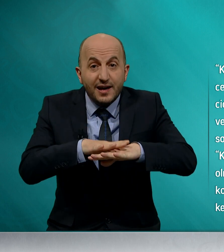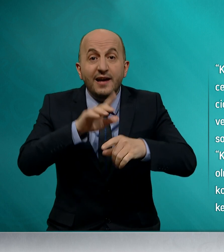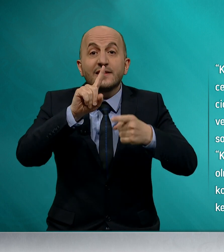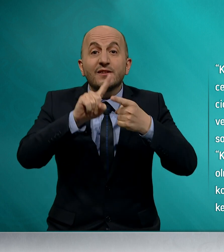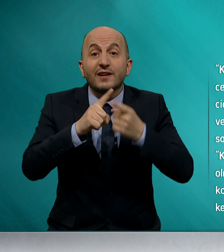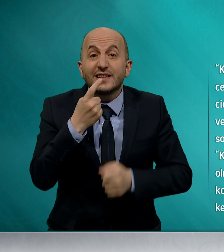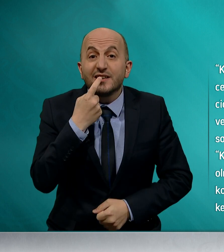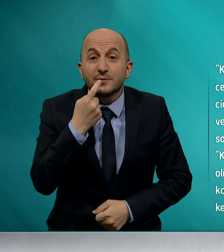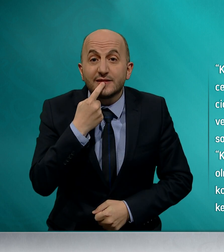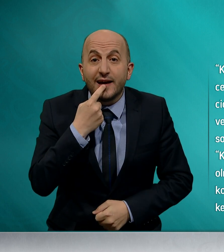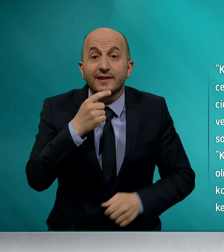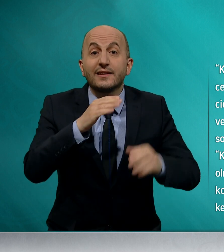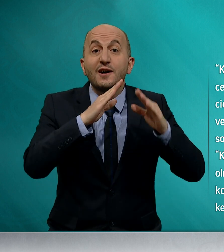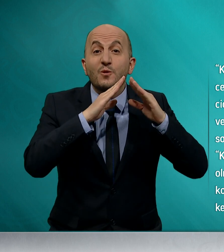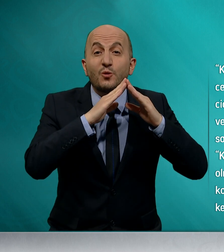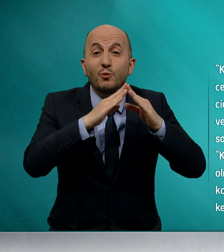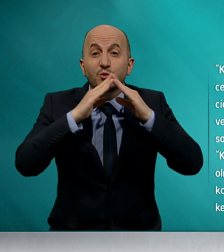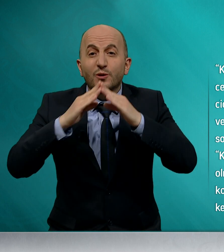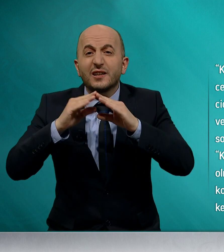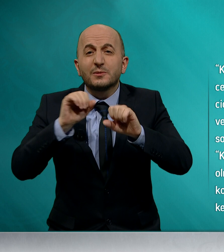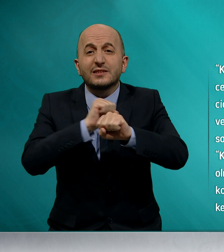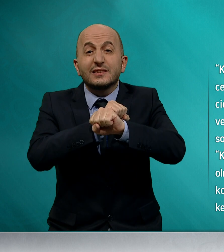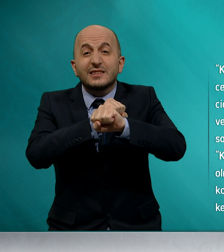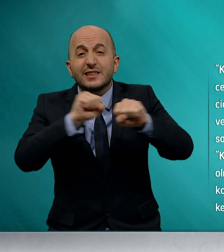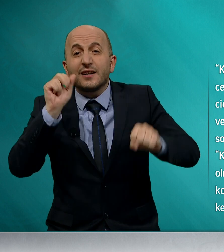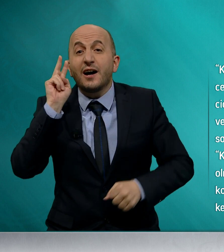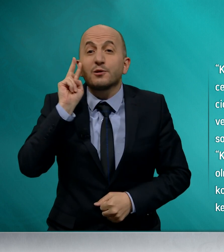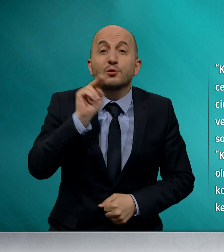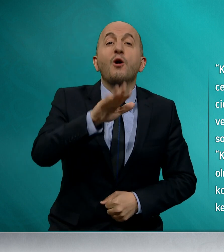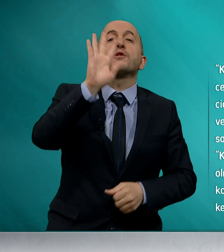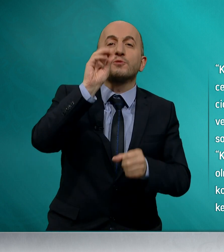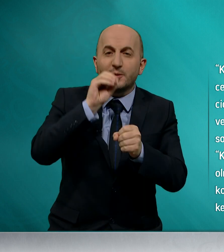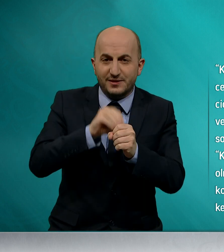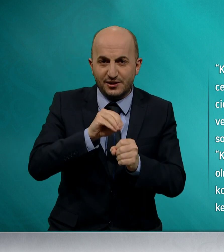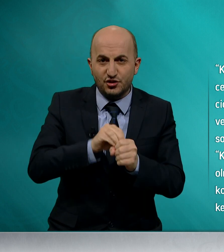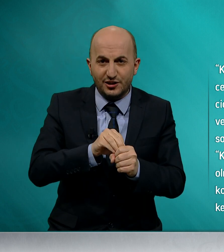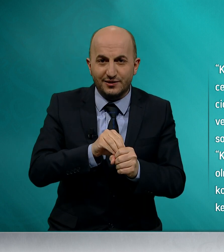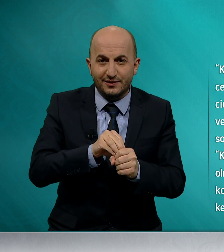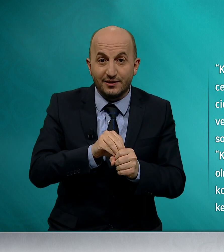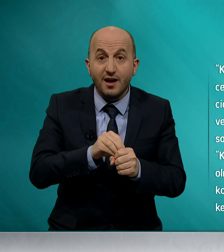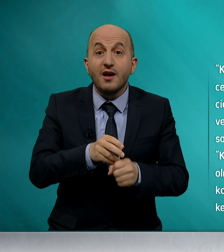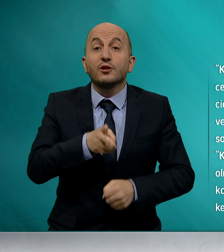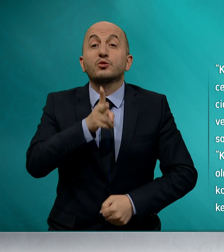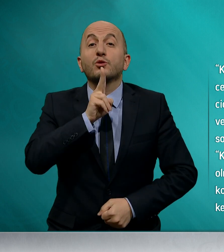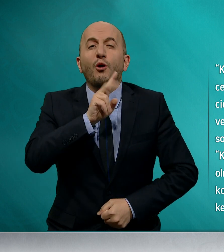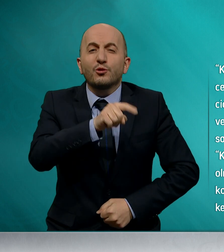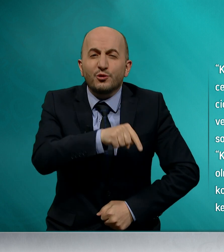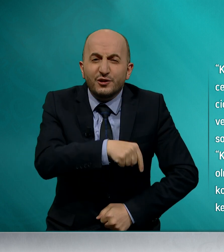Elimizden ve dilimizden komşularımızın zarar görmemesi için son